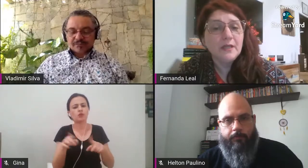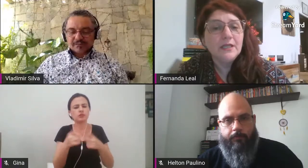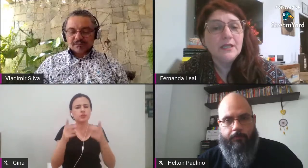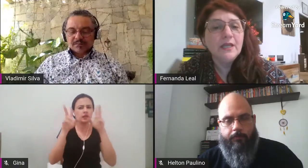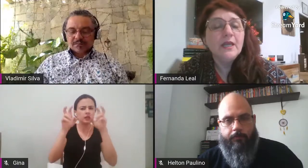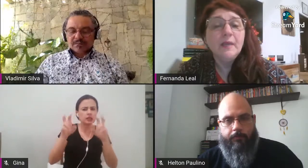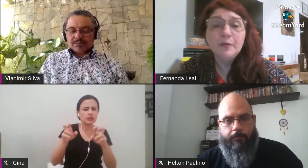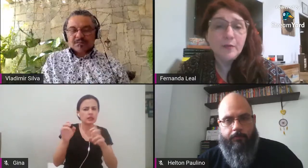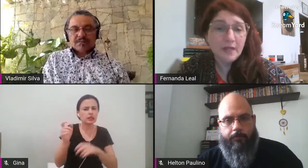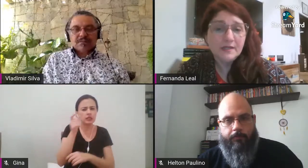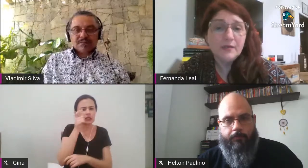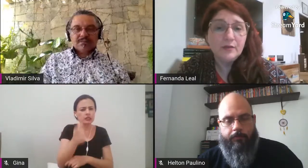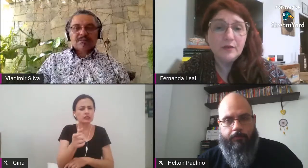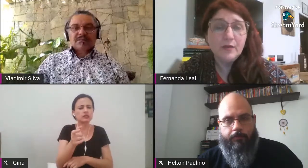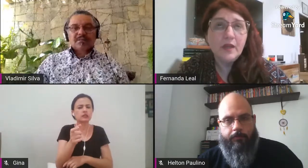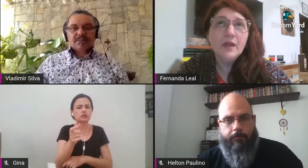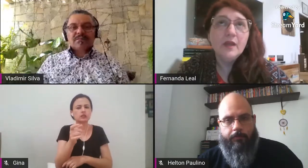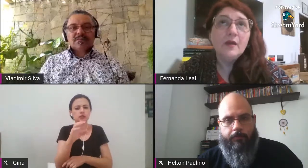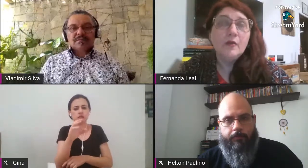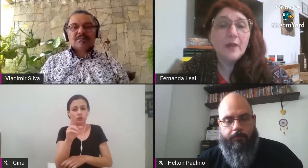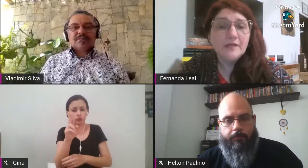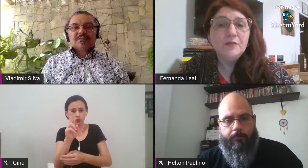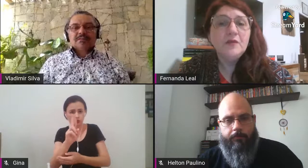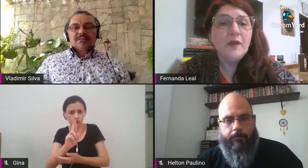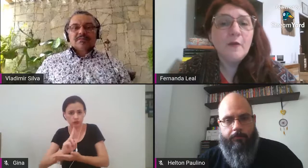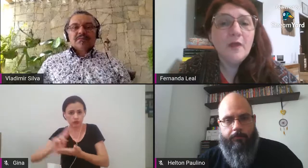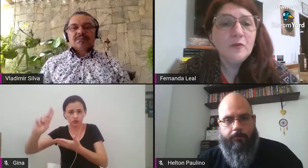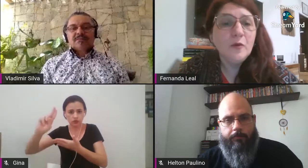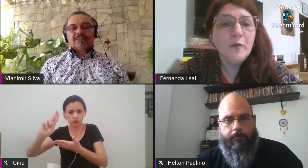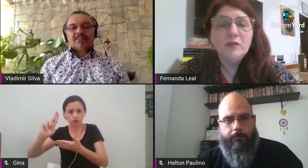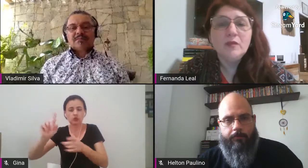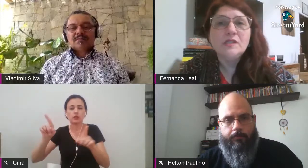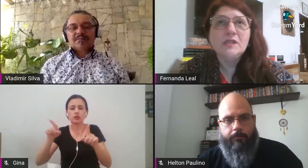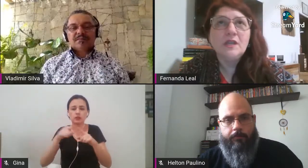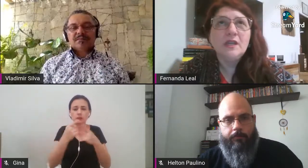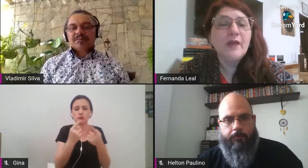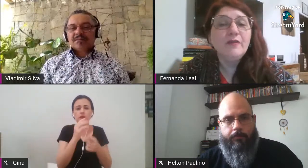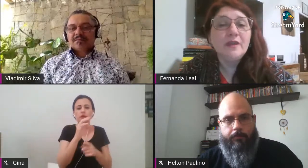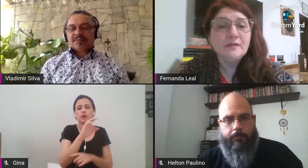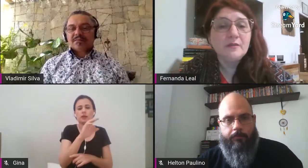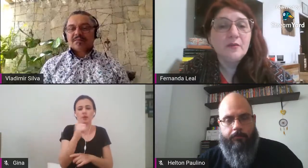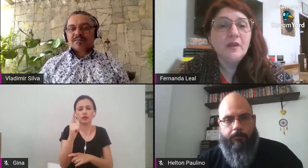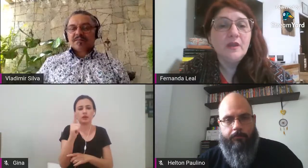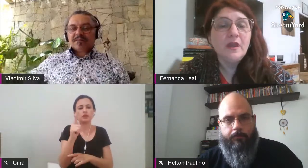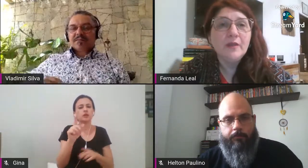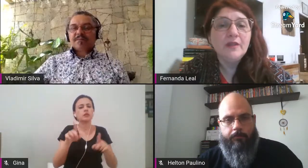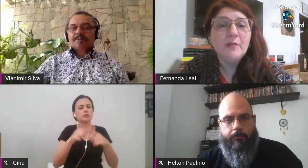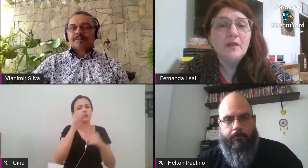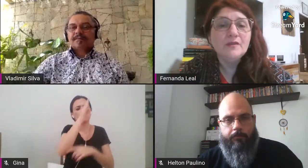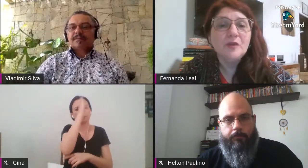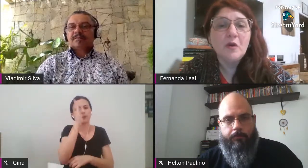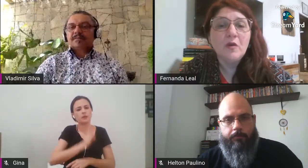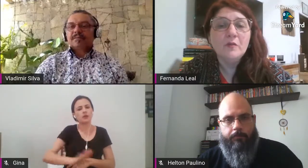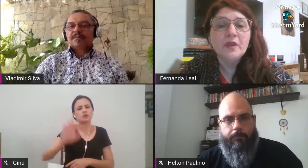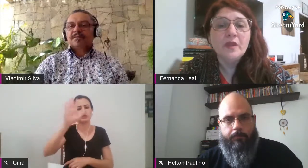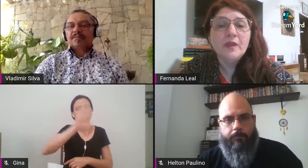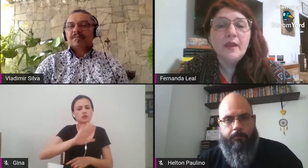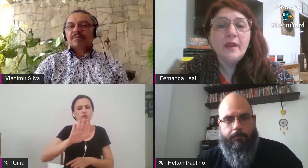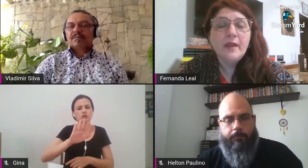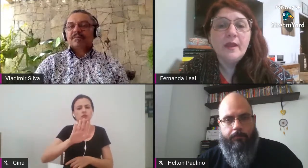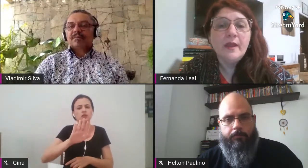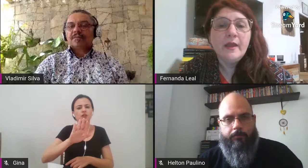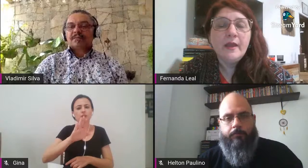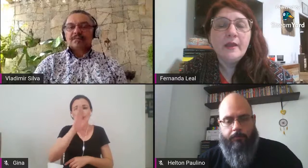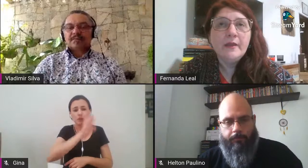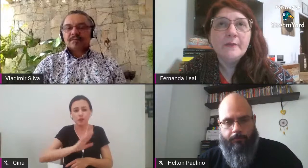universidade como para a própria Campina Grande e para o Brasil, né? O Brasil vive realmente um momento assim gravíssimo